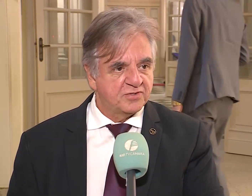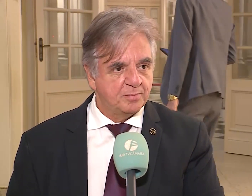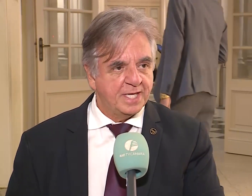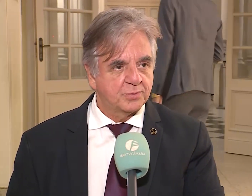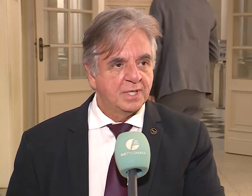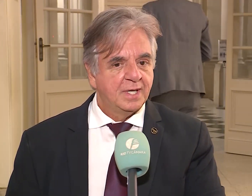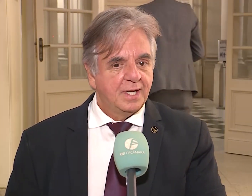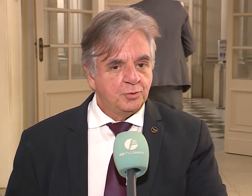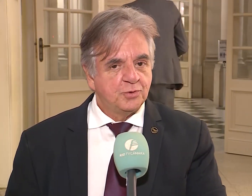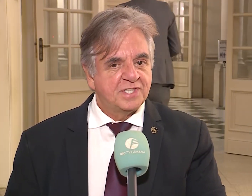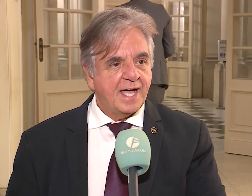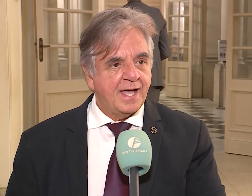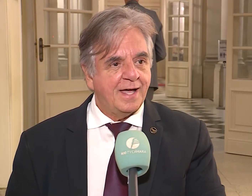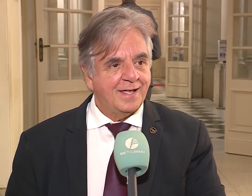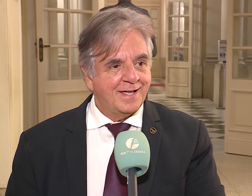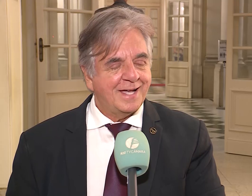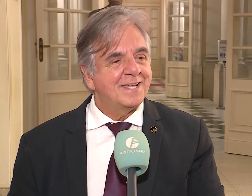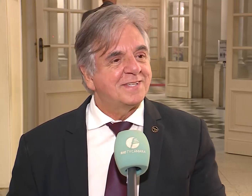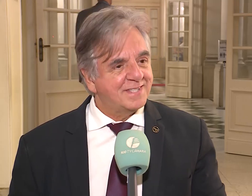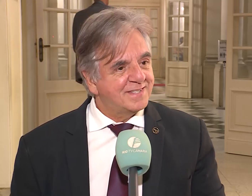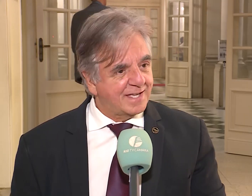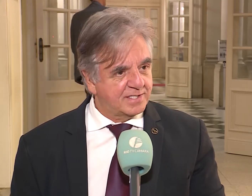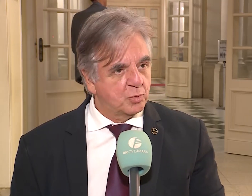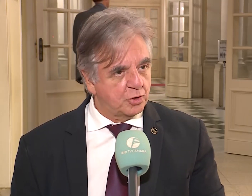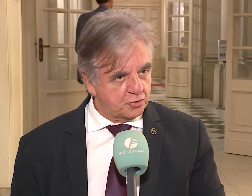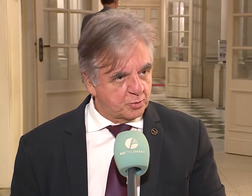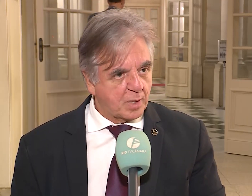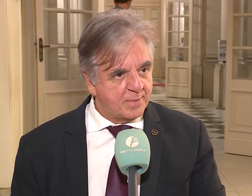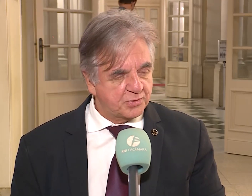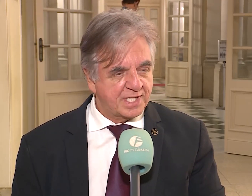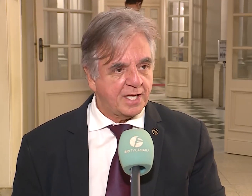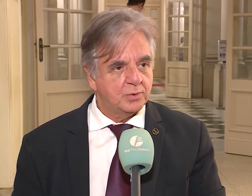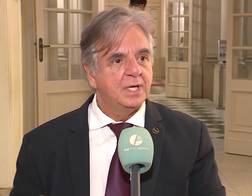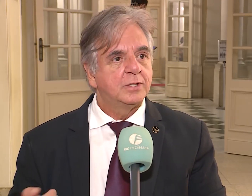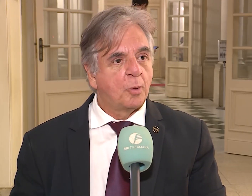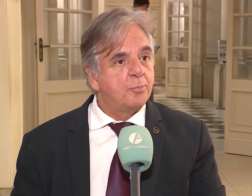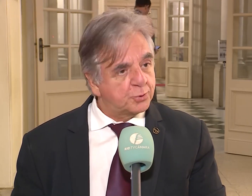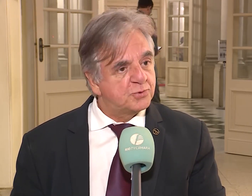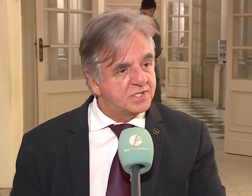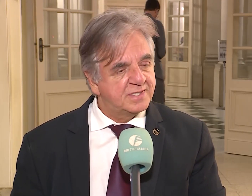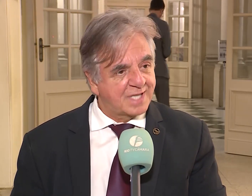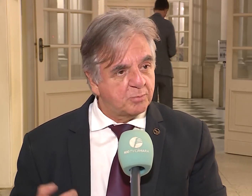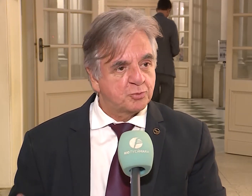um reconhecimento, nos dá essa sensação que nós estamos no caminho certo,